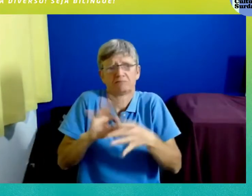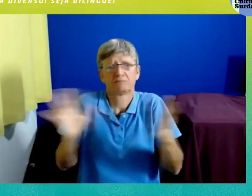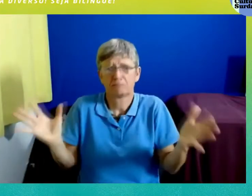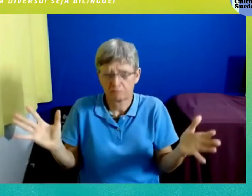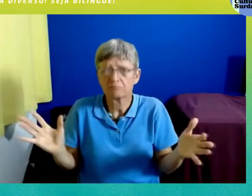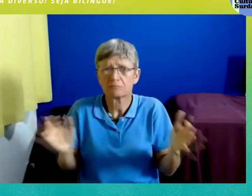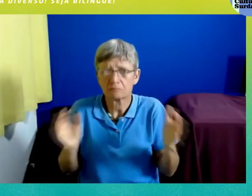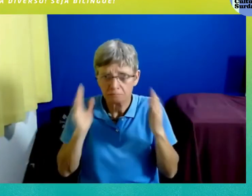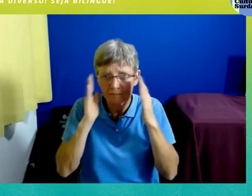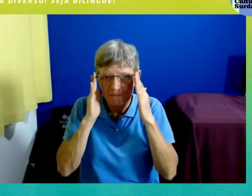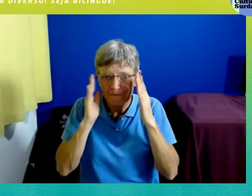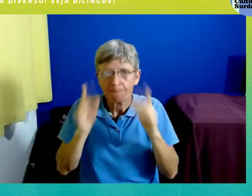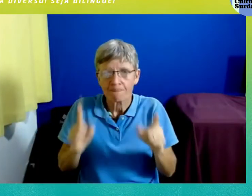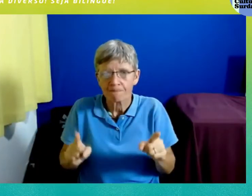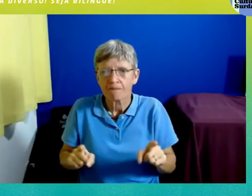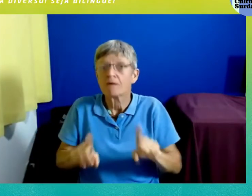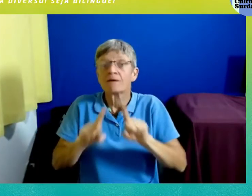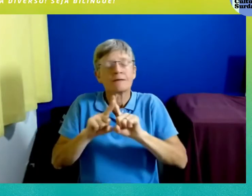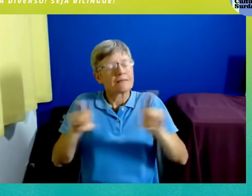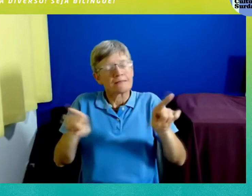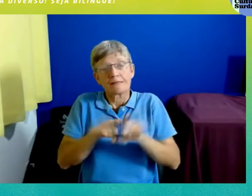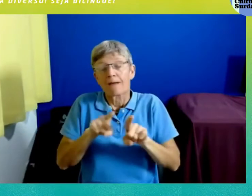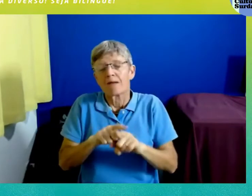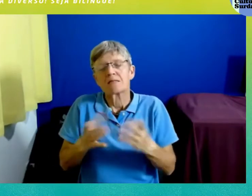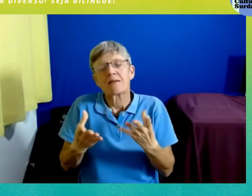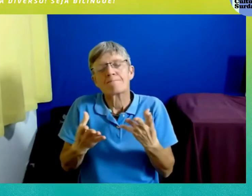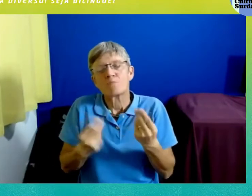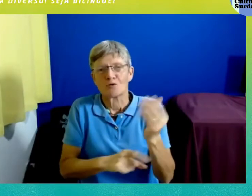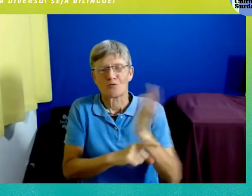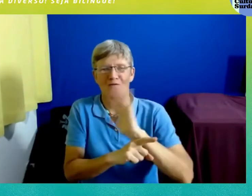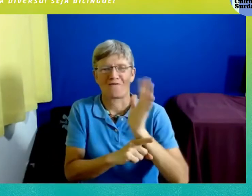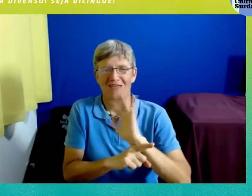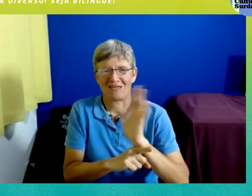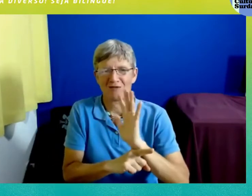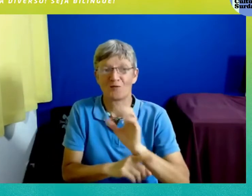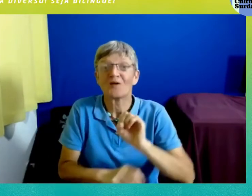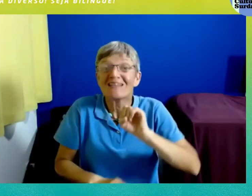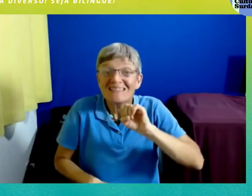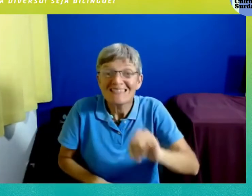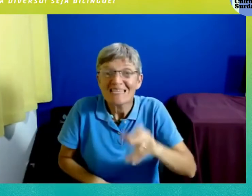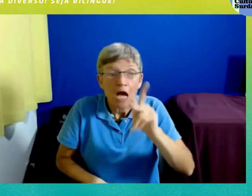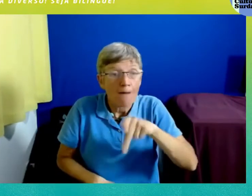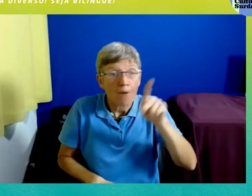pode mostrar. É possível isso também. Mas